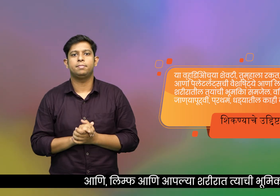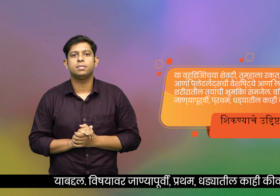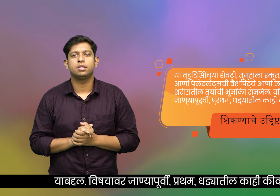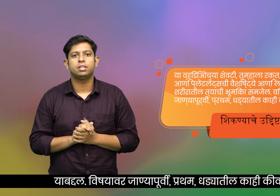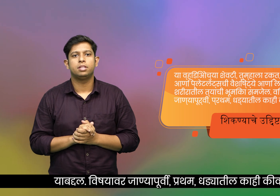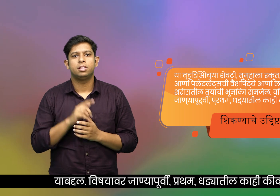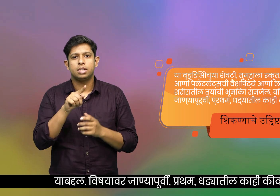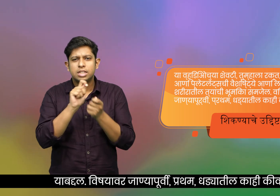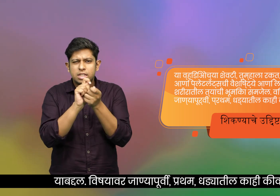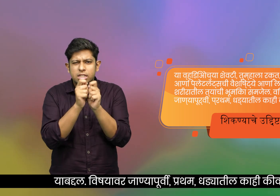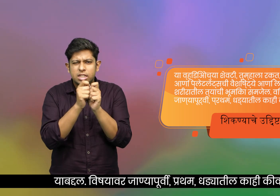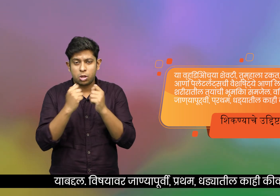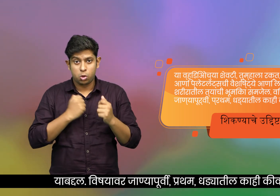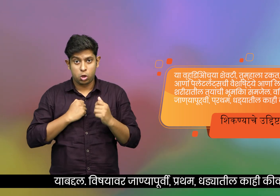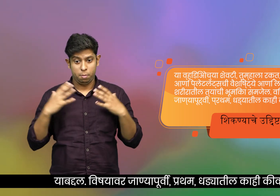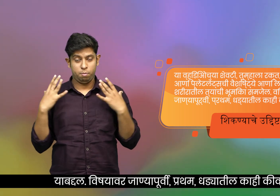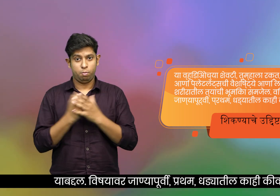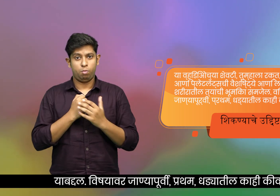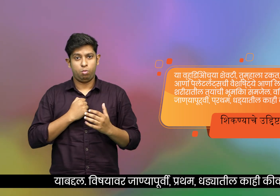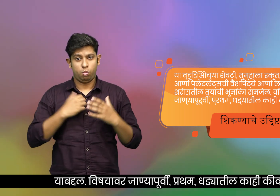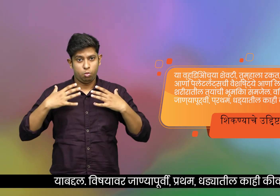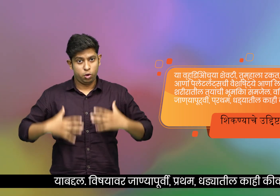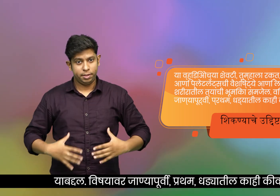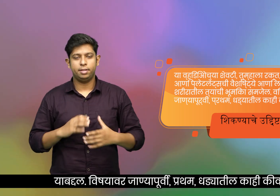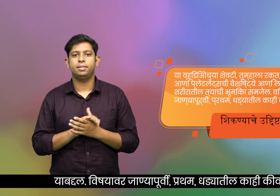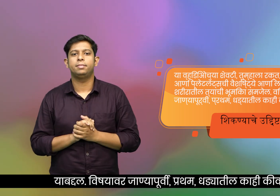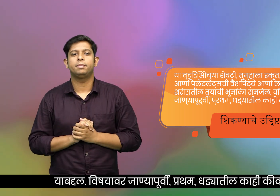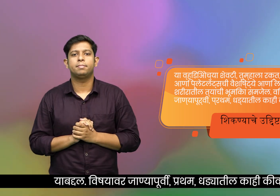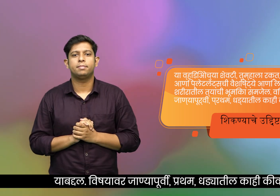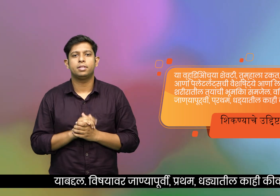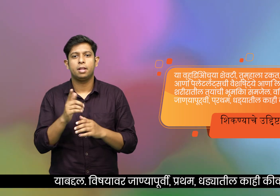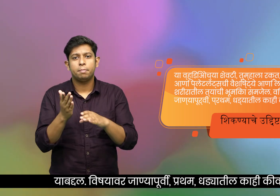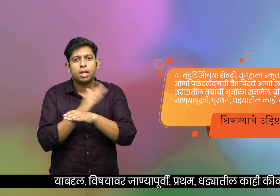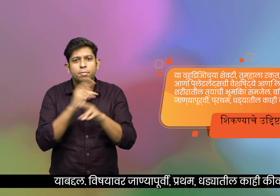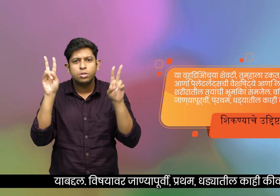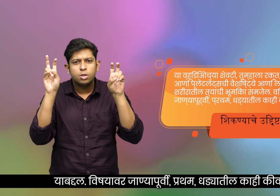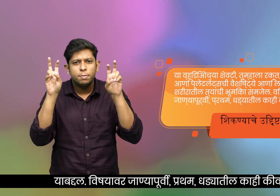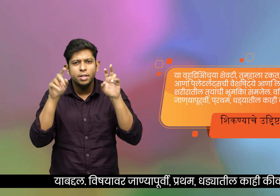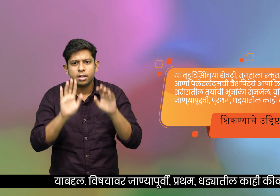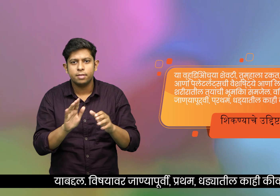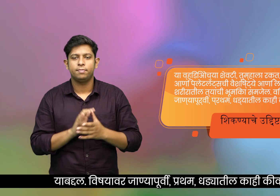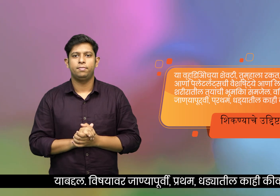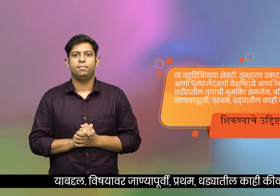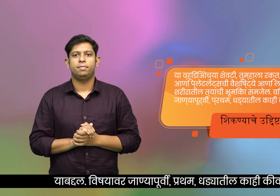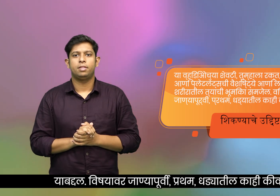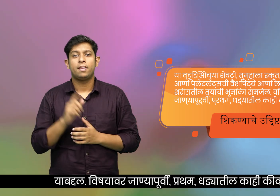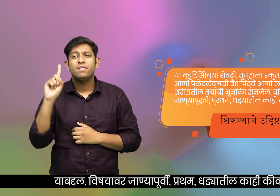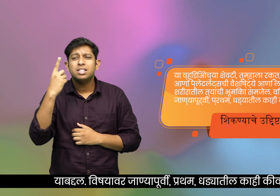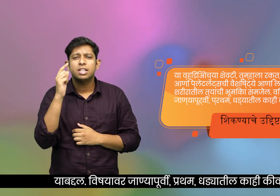भूमिका याबद्दल. विषयांवर जाण्यापूर्वी प्रथम धड्यातील काही कीवर्ड पाहूया.